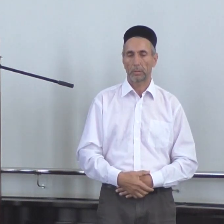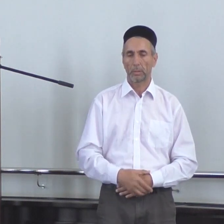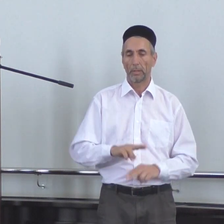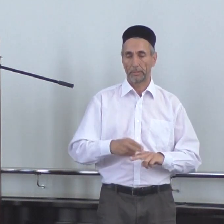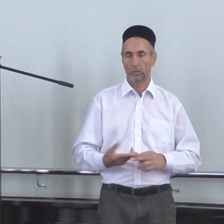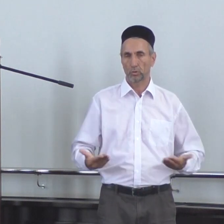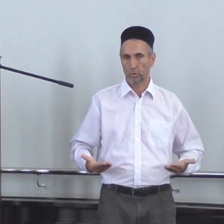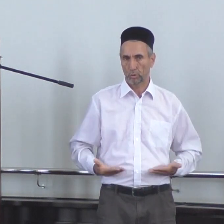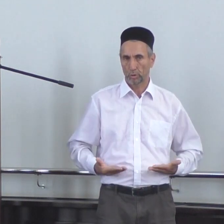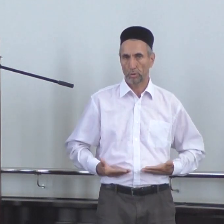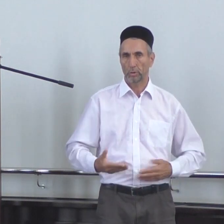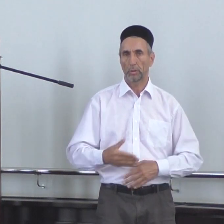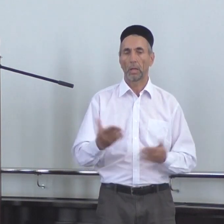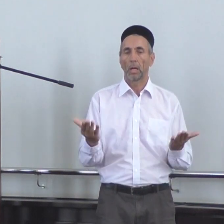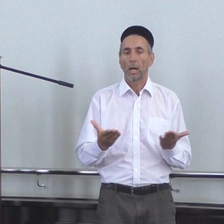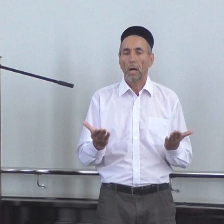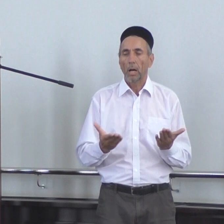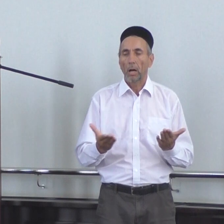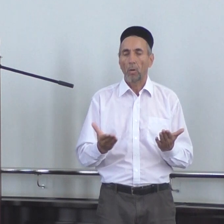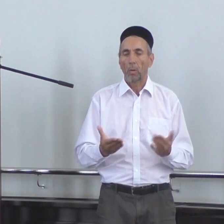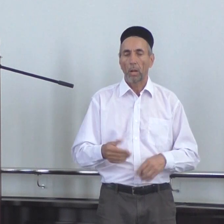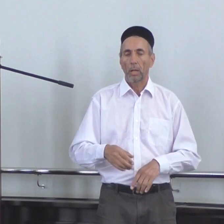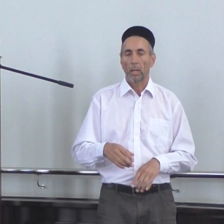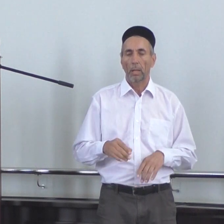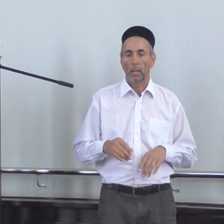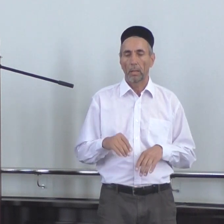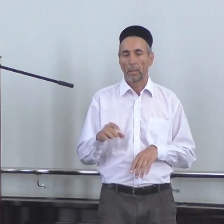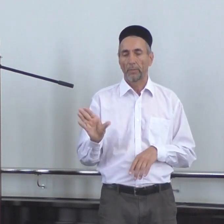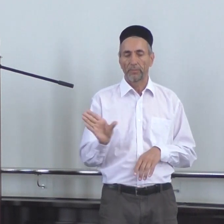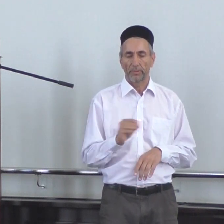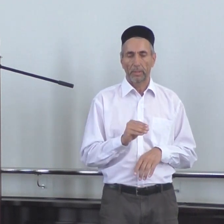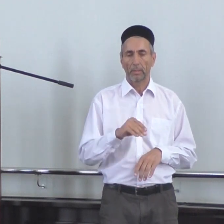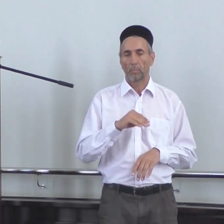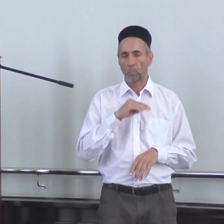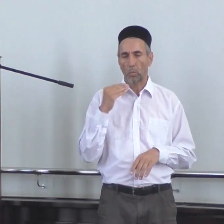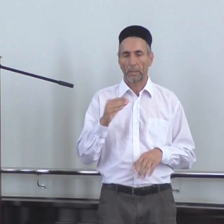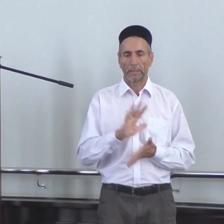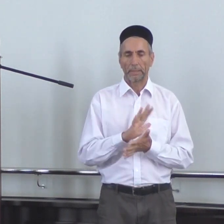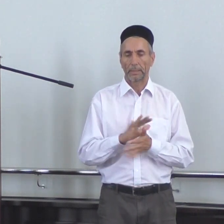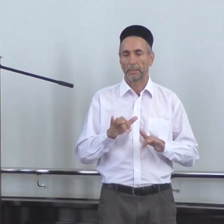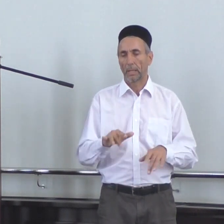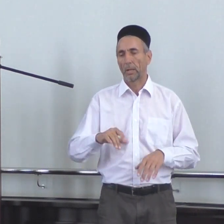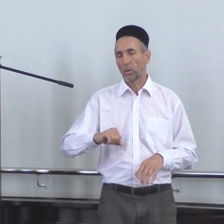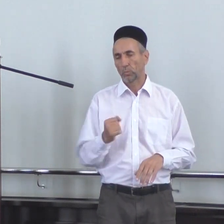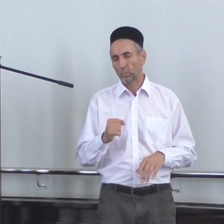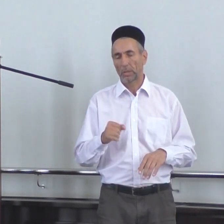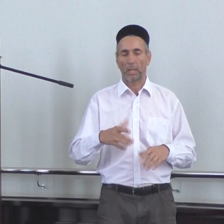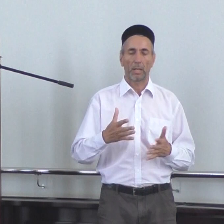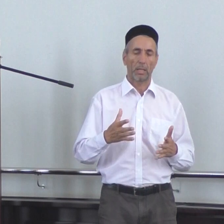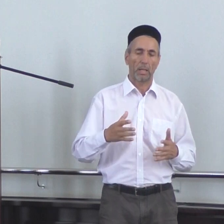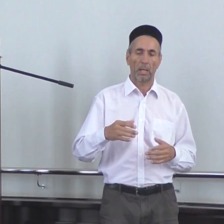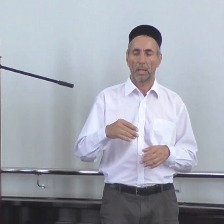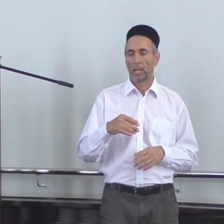шушы тормышта ниндидер кайгы килсә, һәм күп очракта безнең дуслар, кардәшләр,